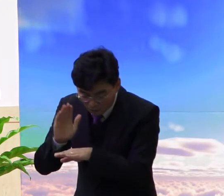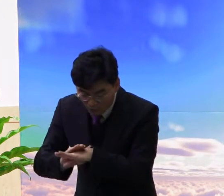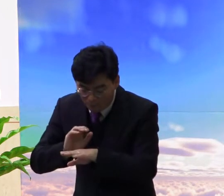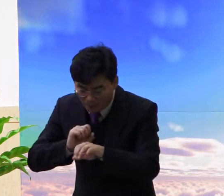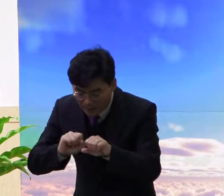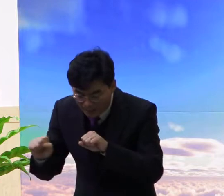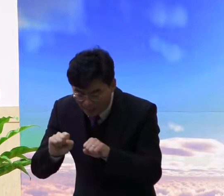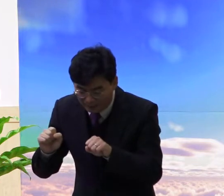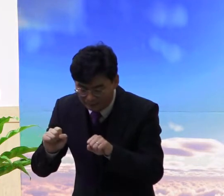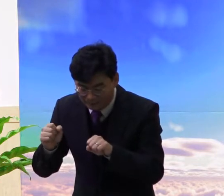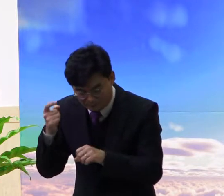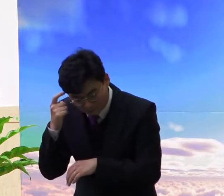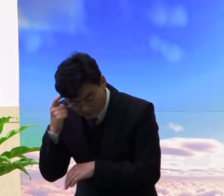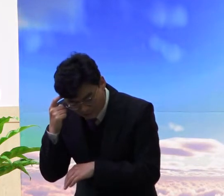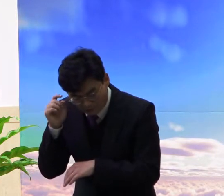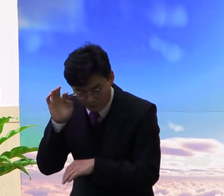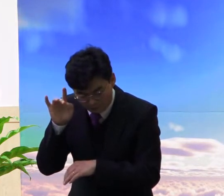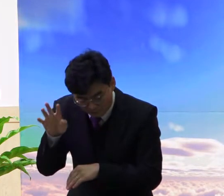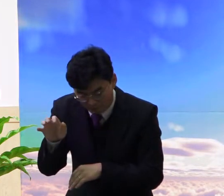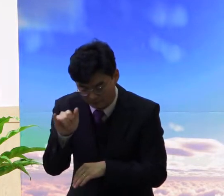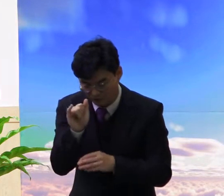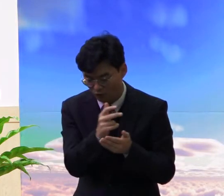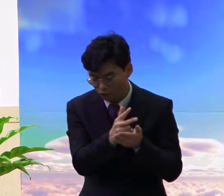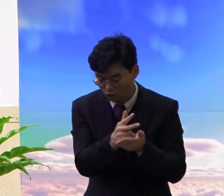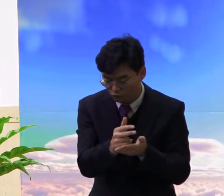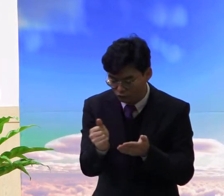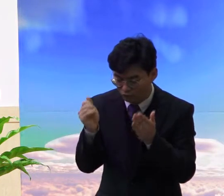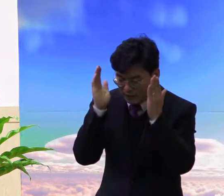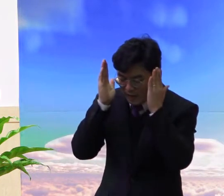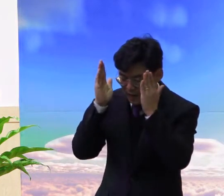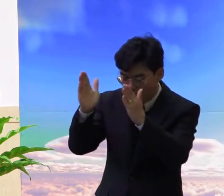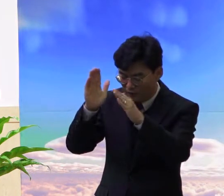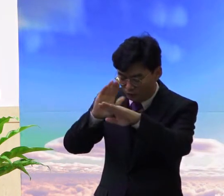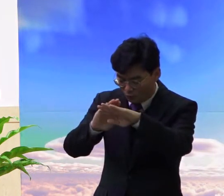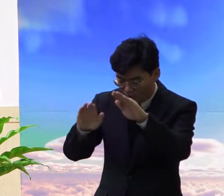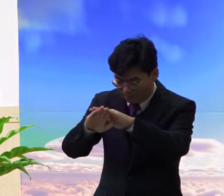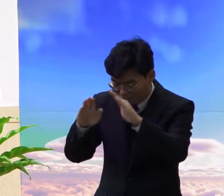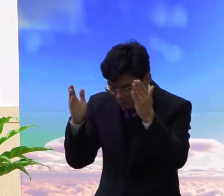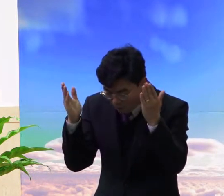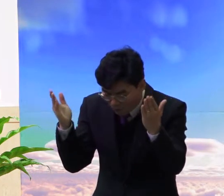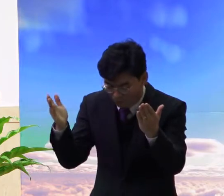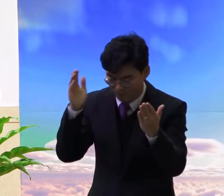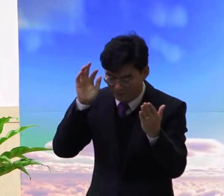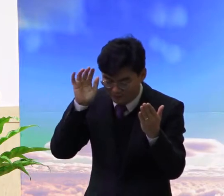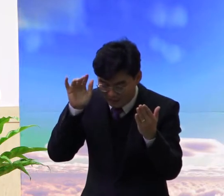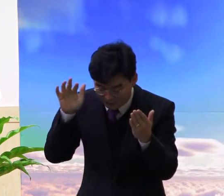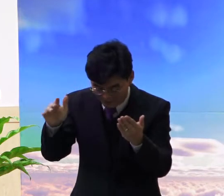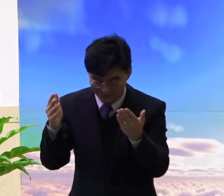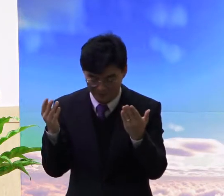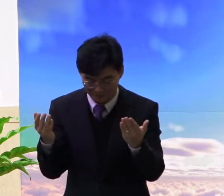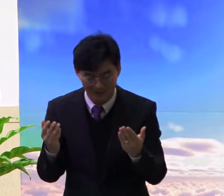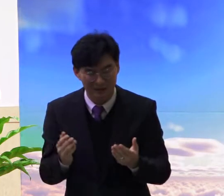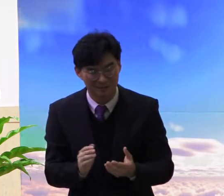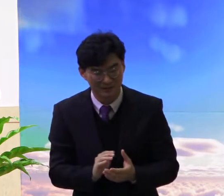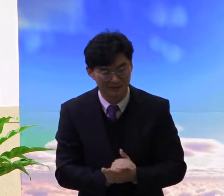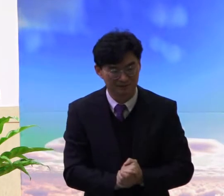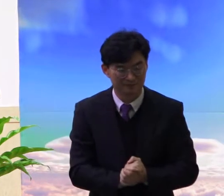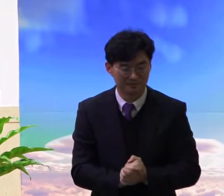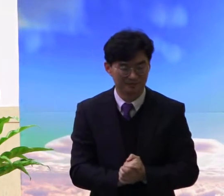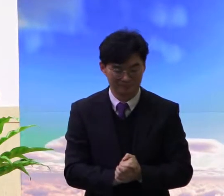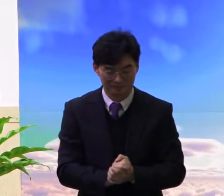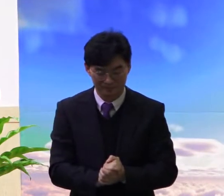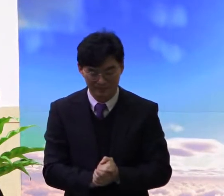생각하고 주를 향하여 손을 펴고 내 영혼이 마른 땅같이 주를 사모하나이다. 아멘.